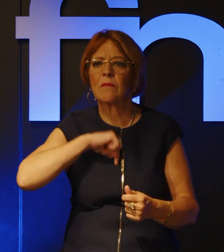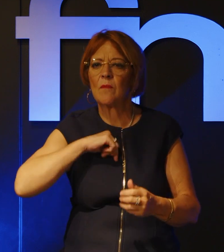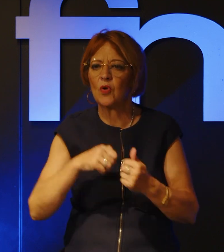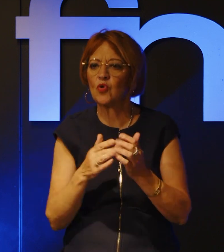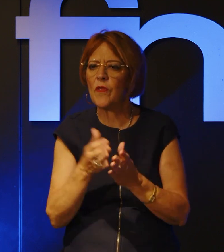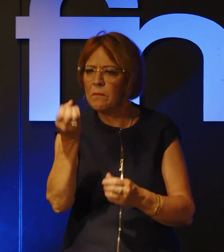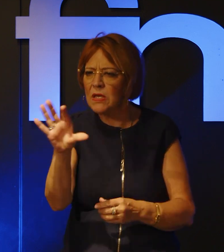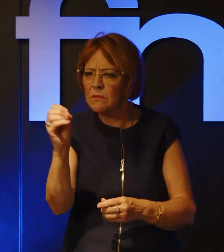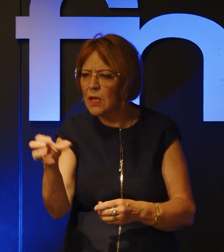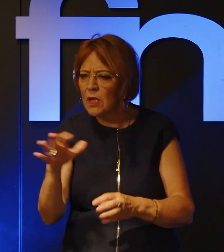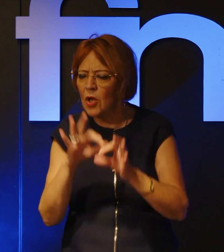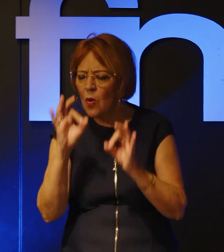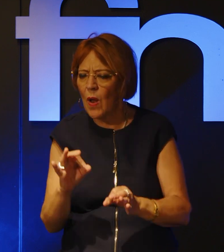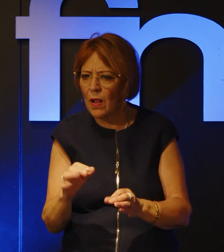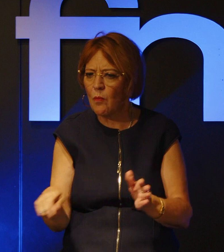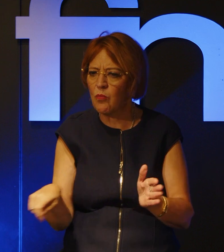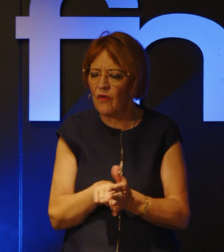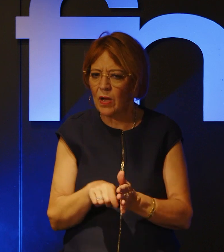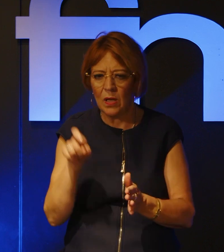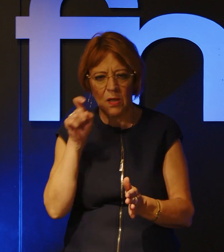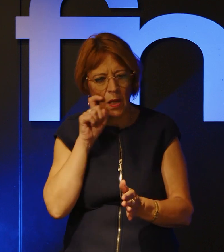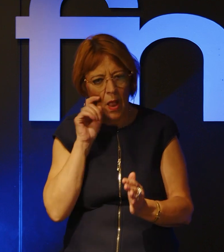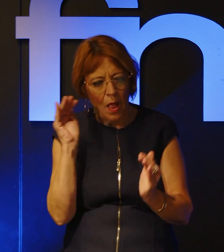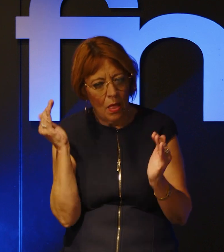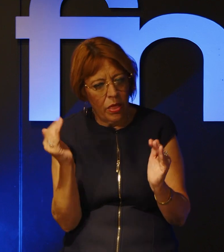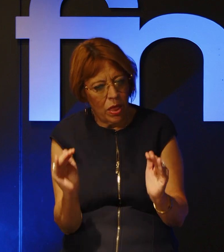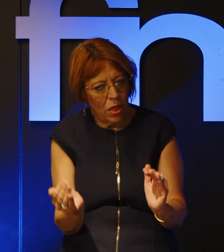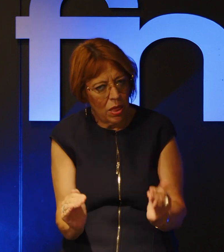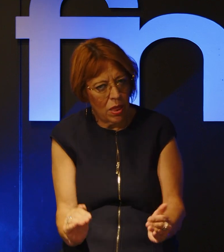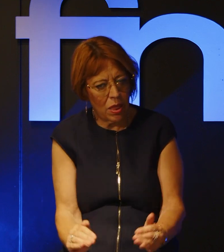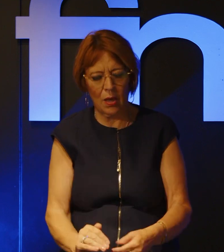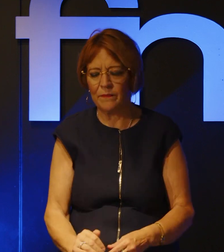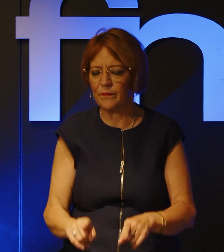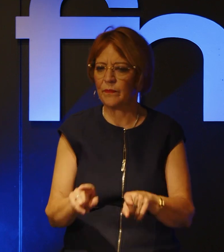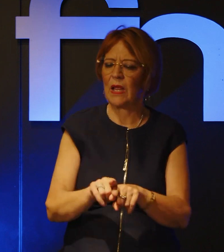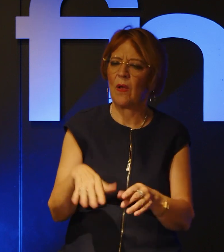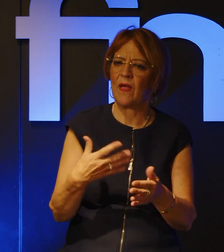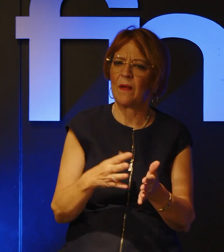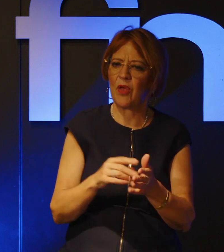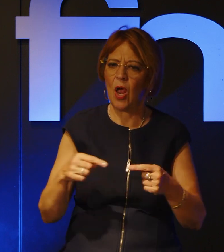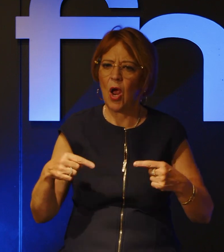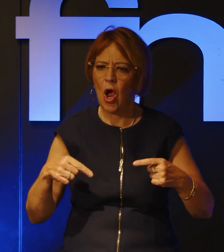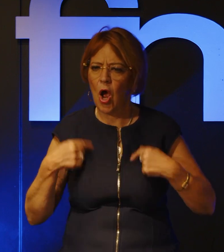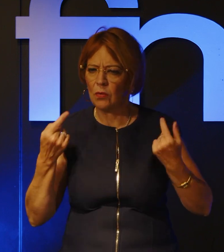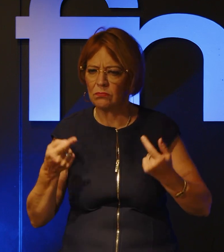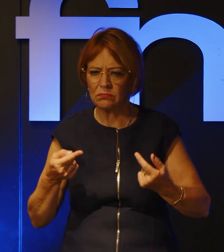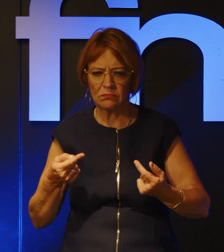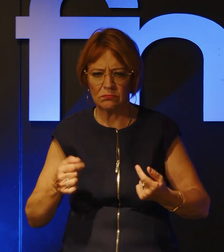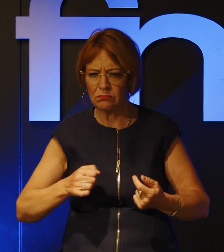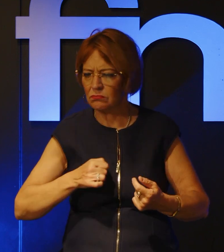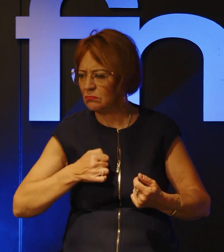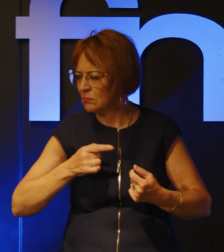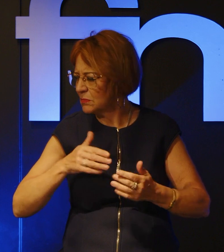mensagens muito claramente provoca insegurança provoca um formato de autoboicote e uma